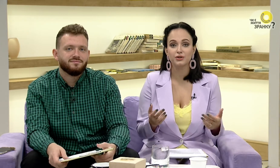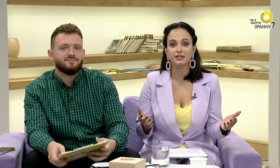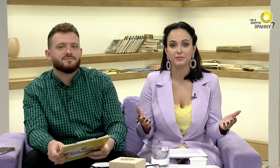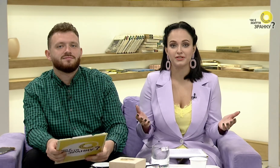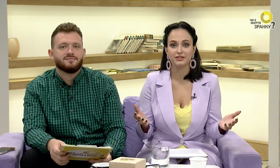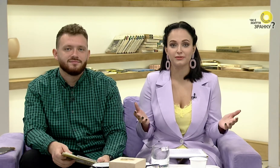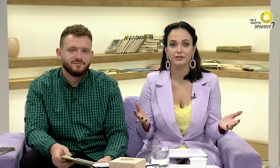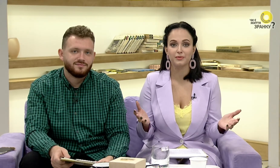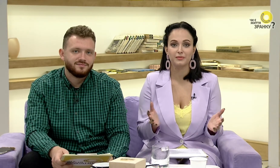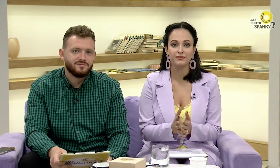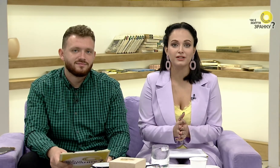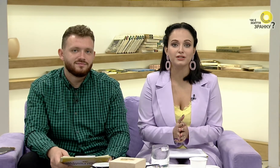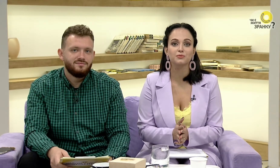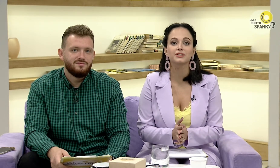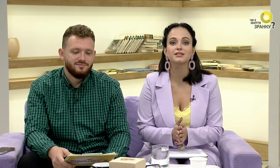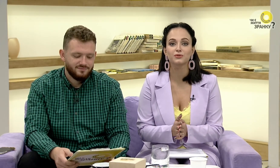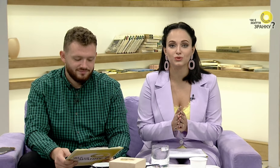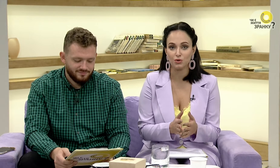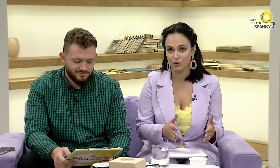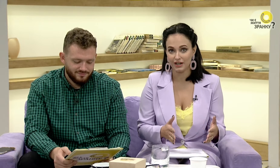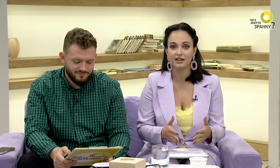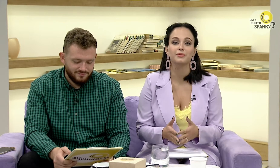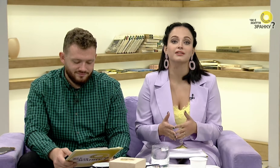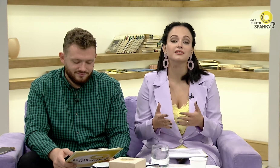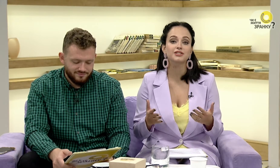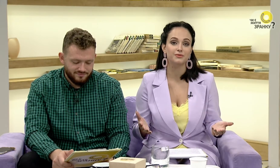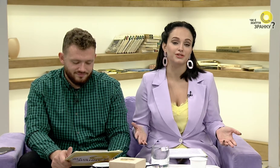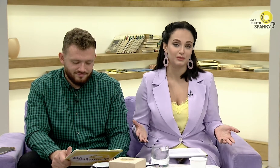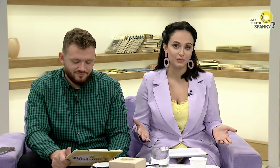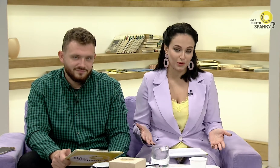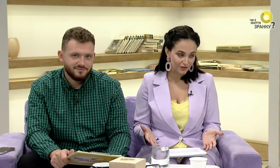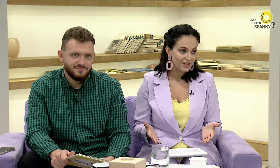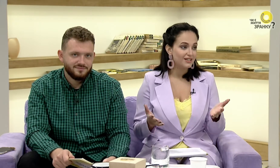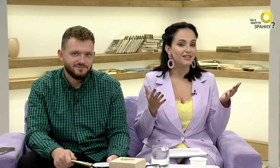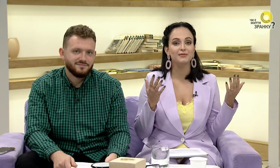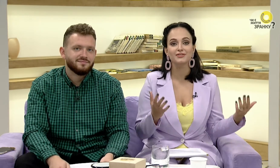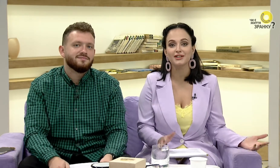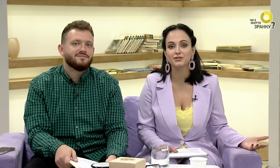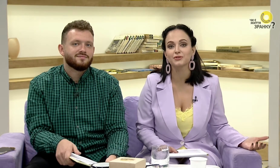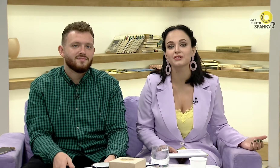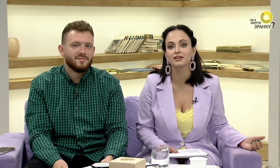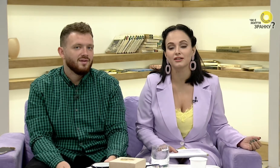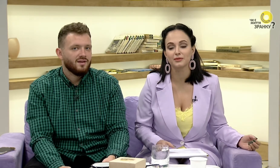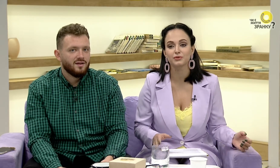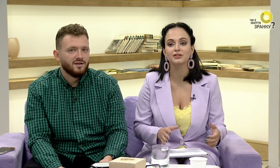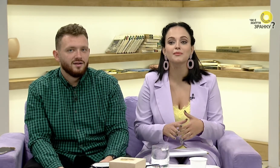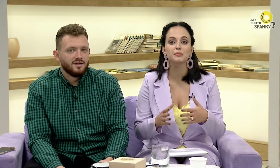сьогодні запросили в прямий ефір нашу Малетіну Глушко, яка є перекладачем жестової мови. Саме вона сьогодні буде нам